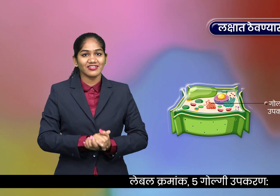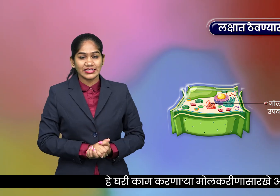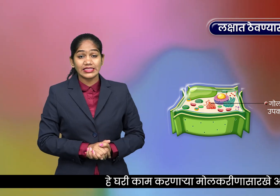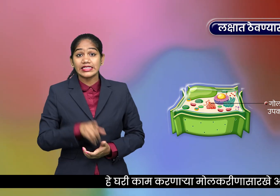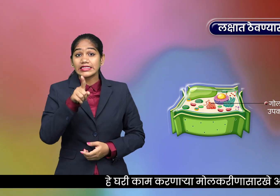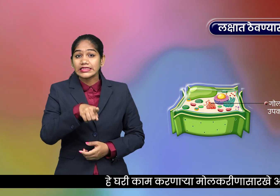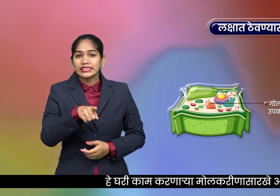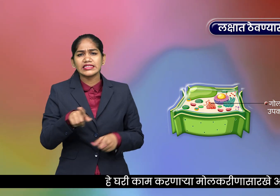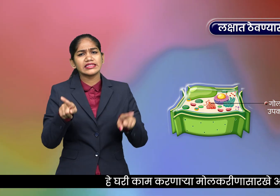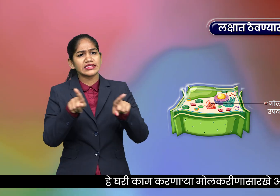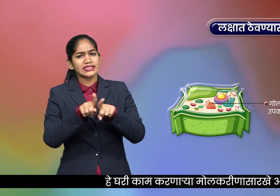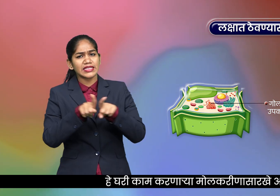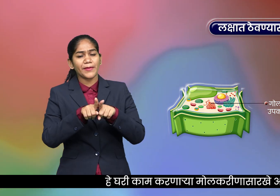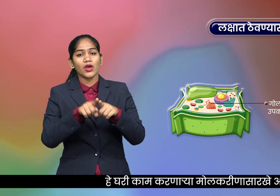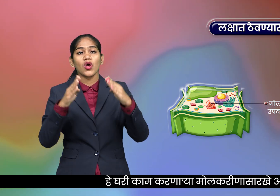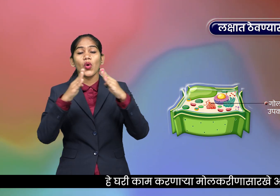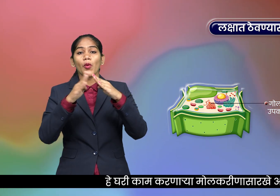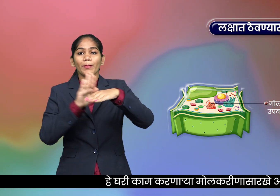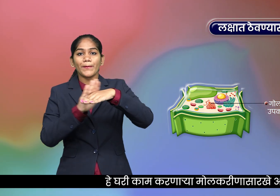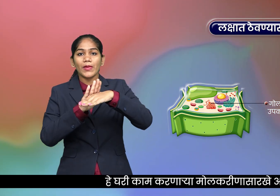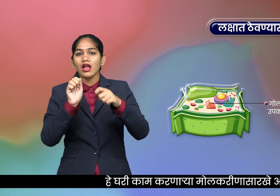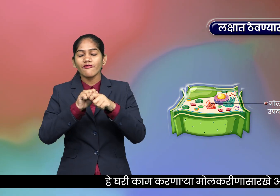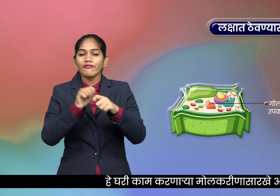हे घरी काम करणाऱ्या मोलकरणीसारखे आहे.